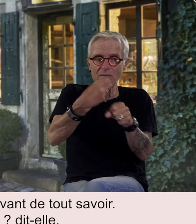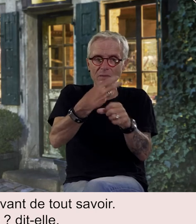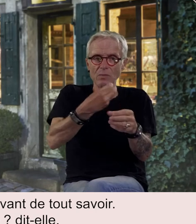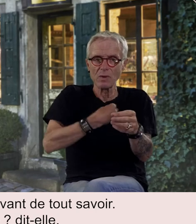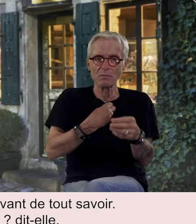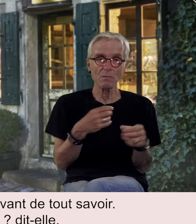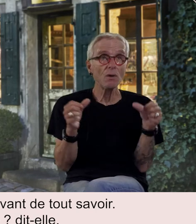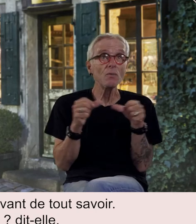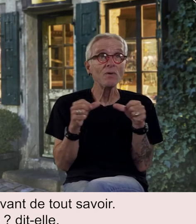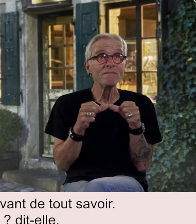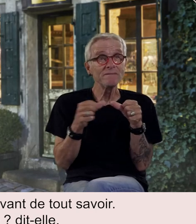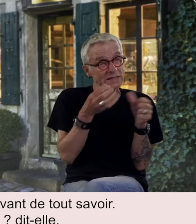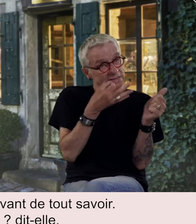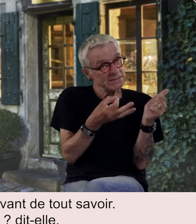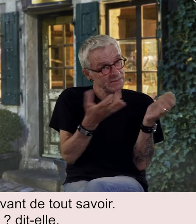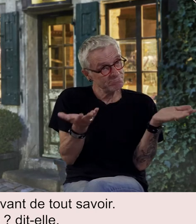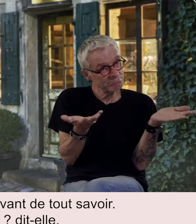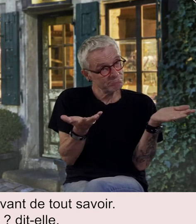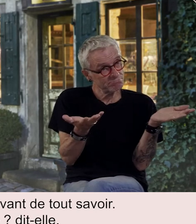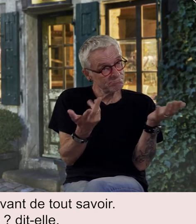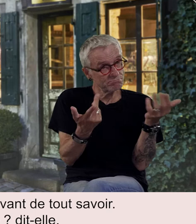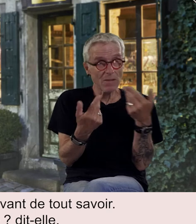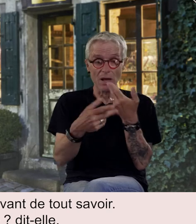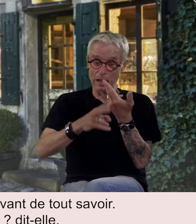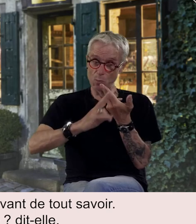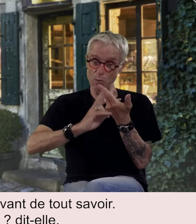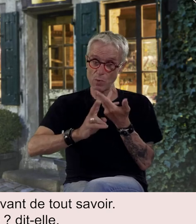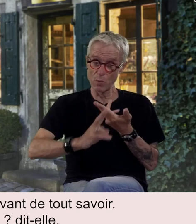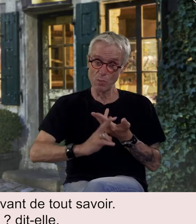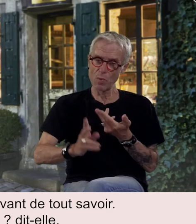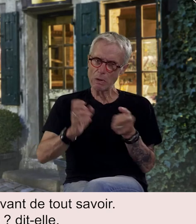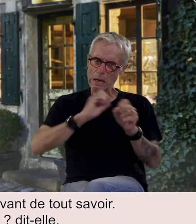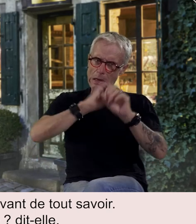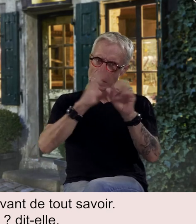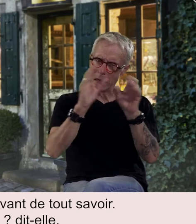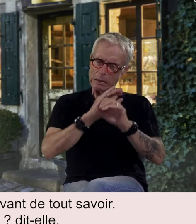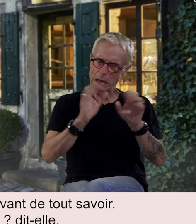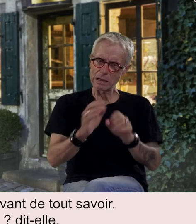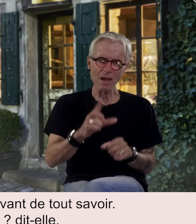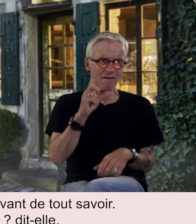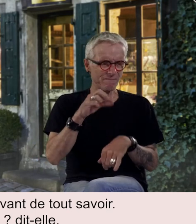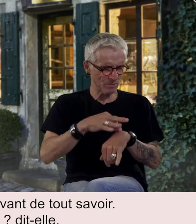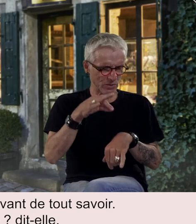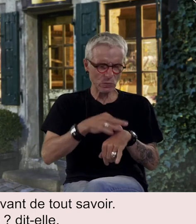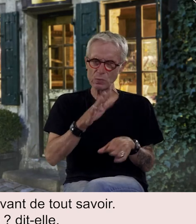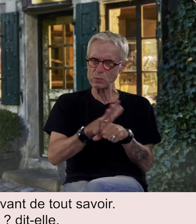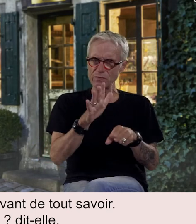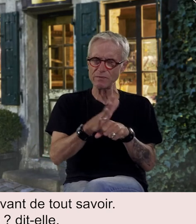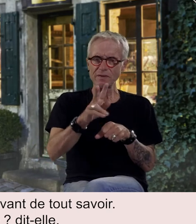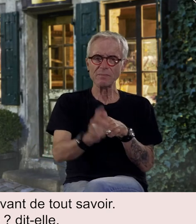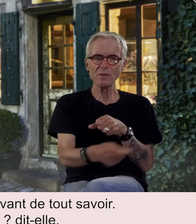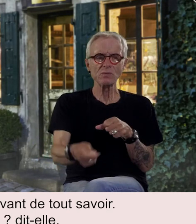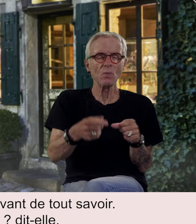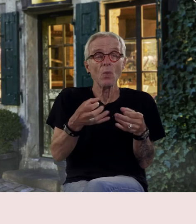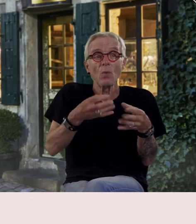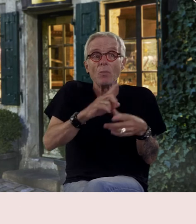Que dois-je faire ? dit-elle. Me répondre ? Et très nettement. Nous avons vingt minutes, c'est assez. Ce n'est